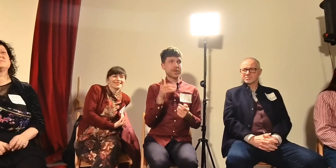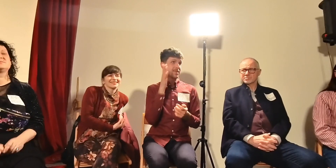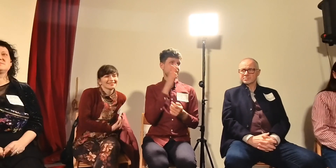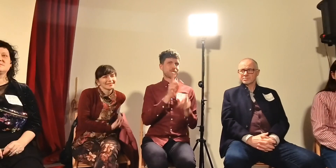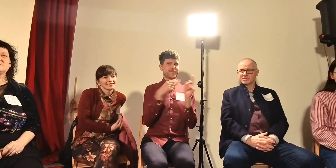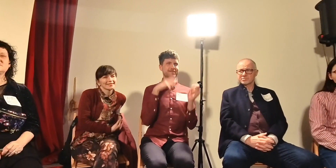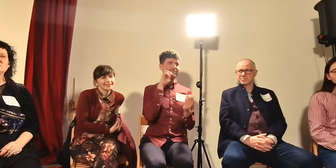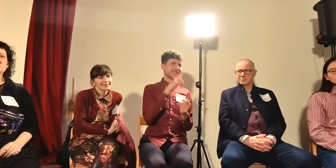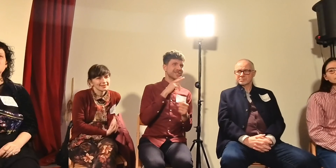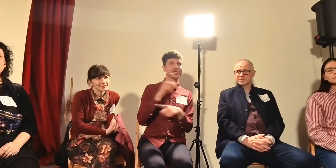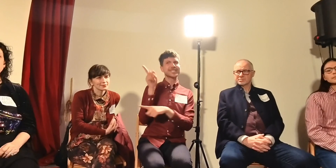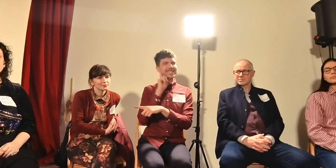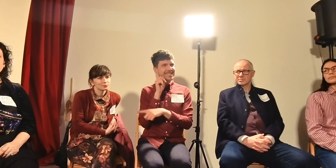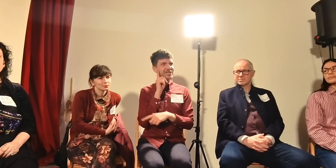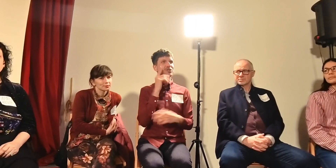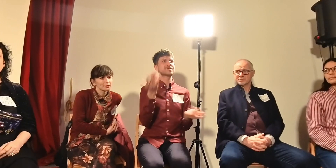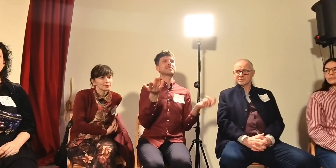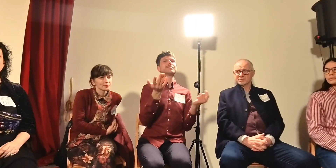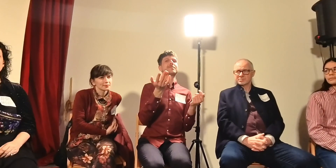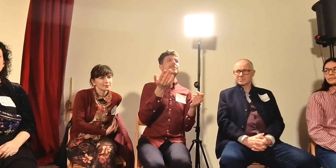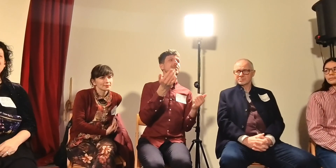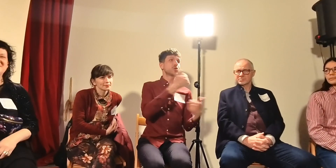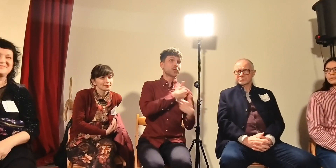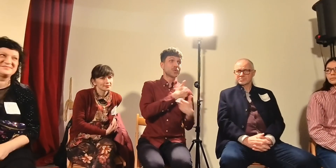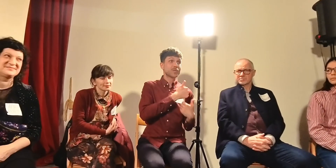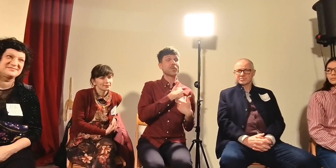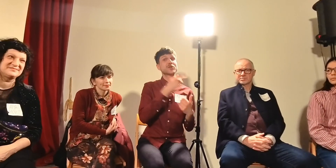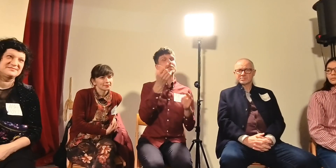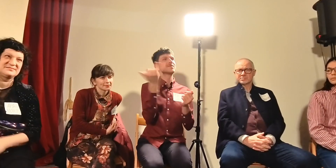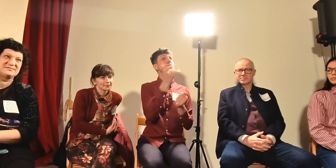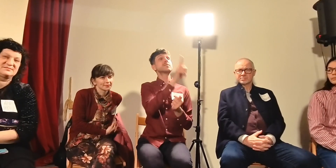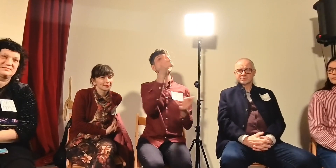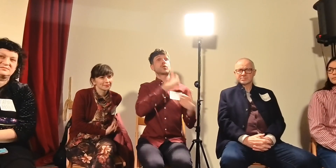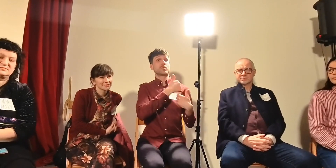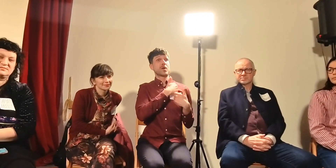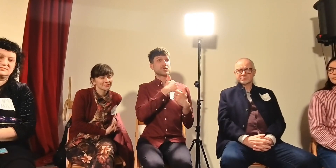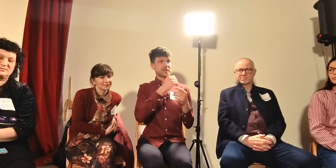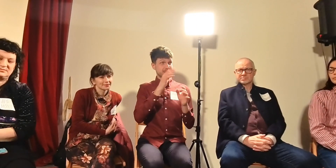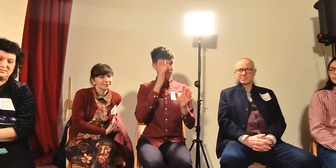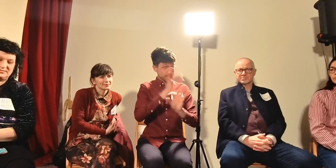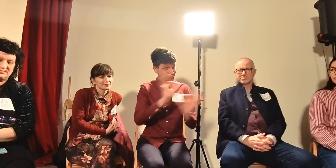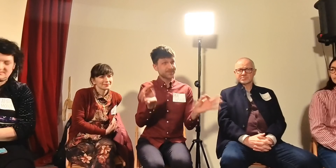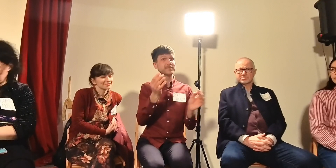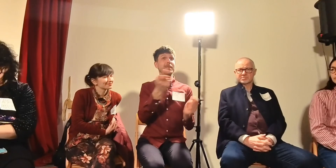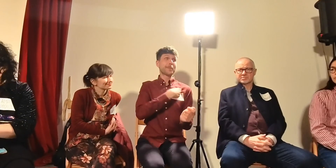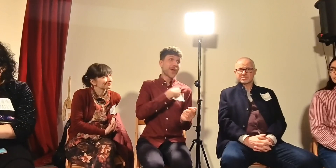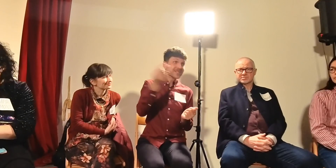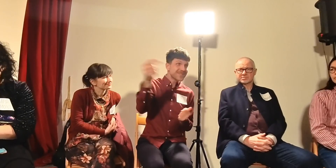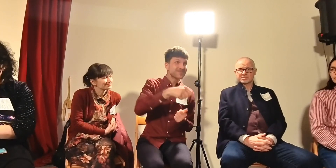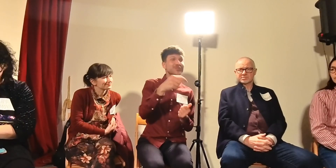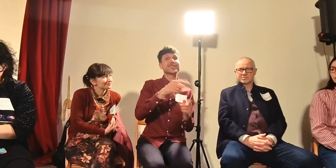vůbec nepředpokládal, že nějaká spolupráce může mezi námi nastat. Moc jsem tomu nedůvěřoval. Byla tam